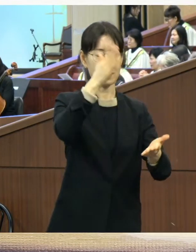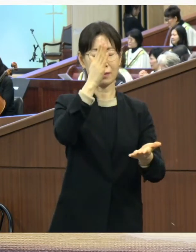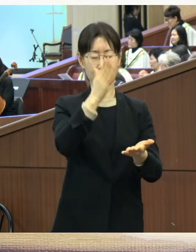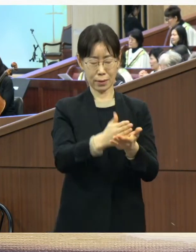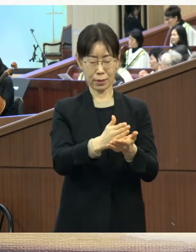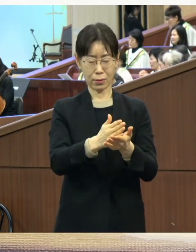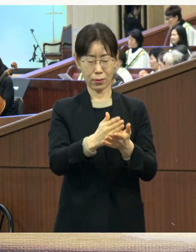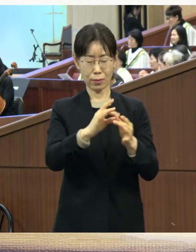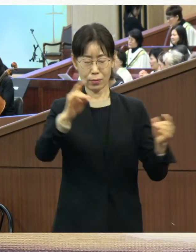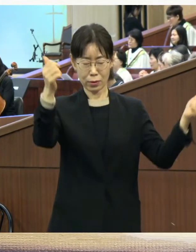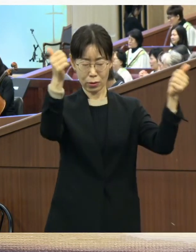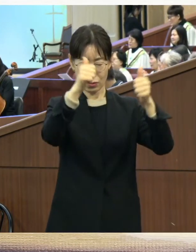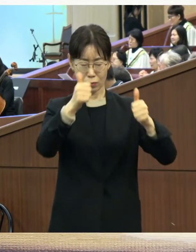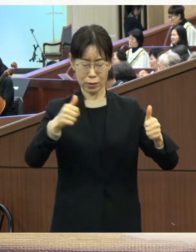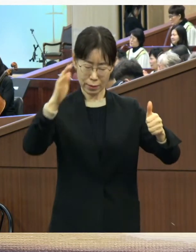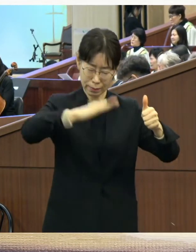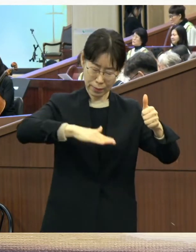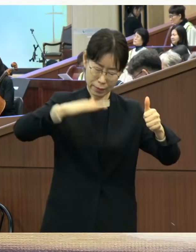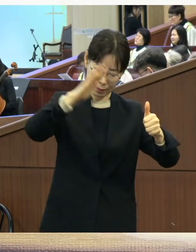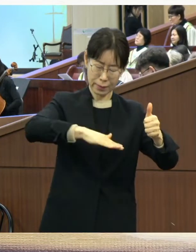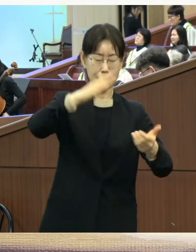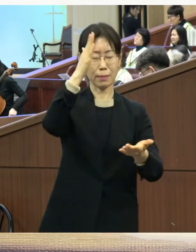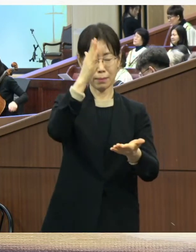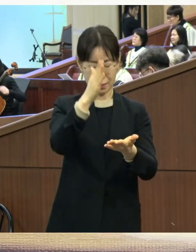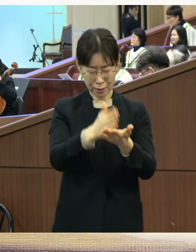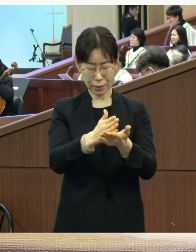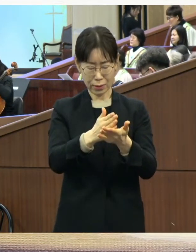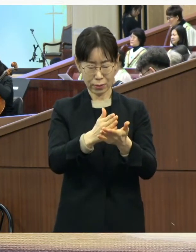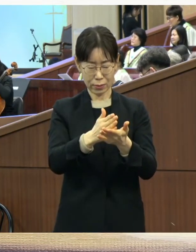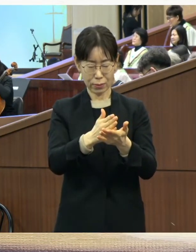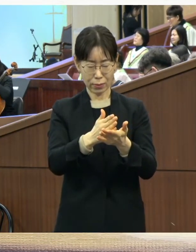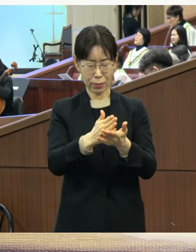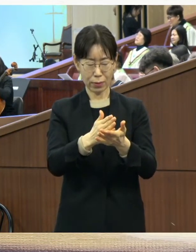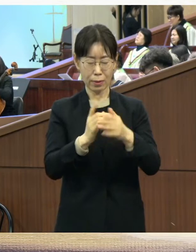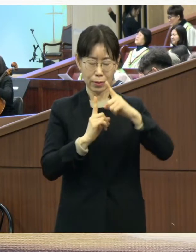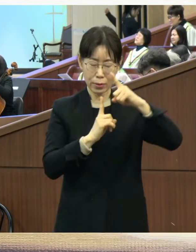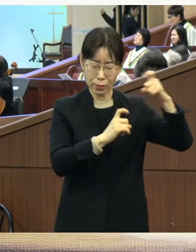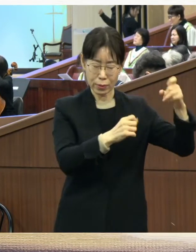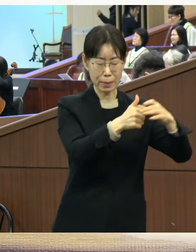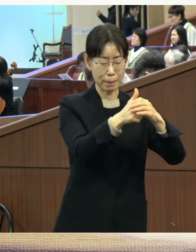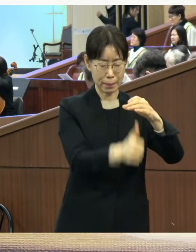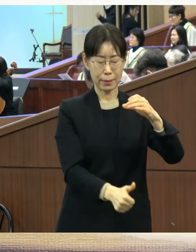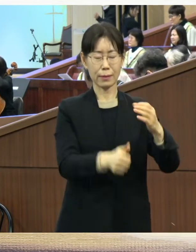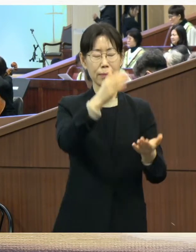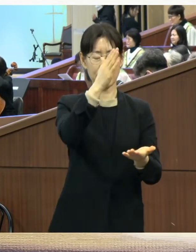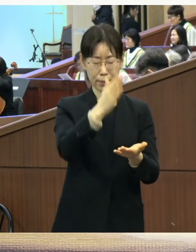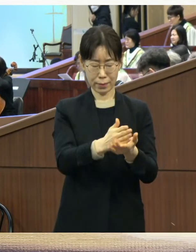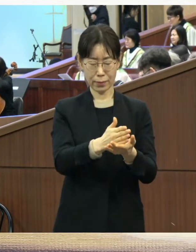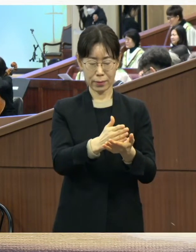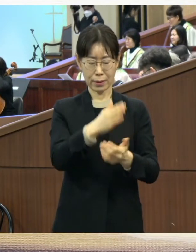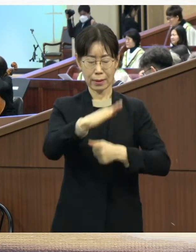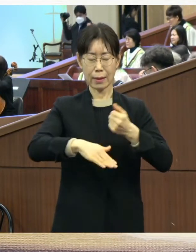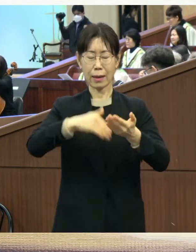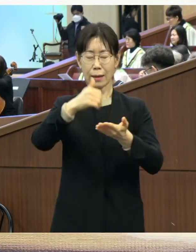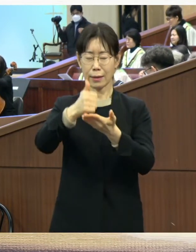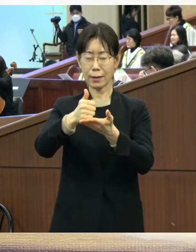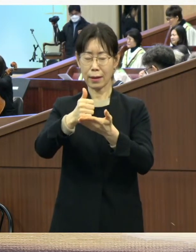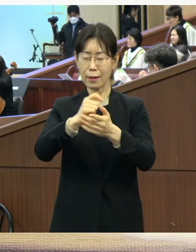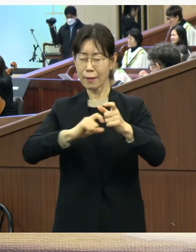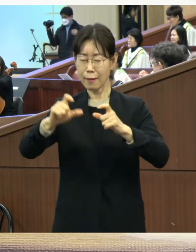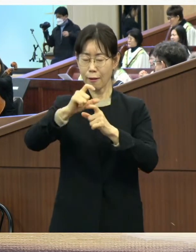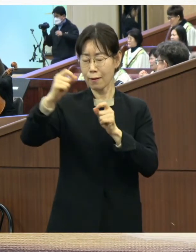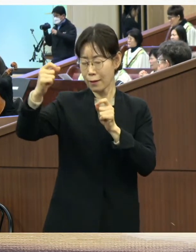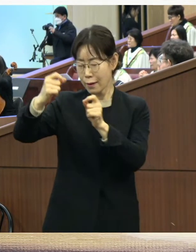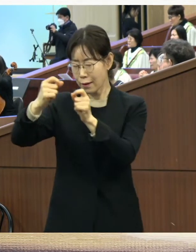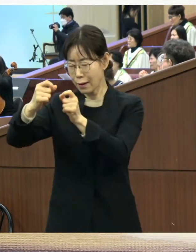우상에 무릎 꿇지 않게 하시고 하나님 아닌 것들에 우리의 마음을 빼앗기지 않게 하시고 오직 하나님께 더 가까이 나아가는